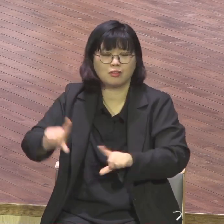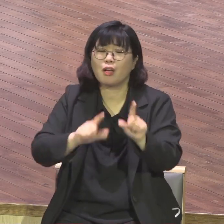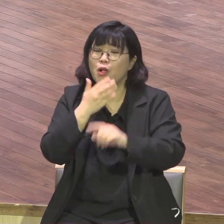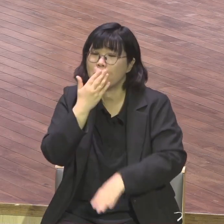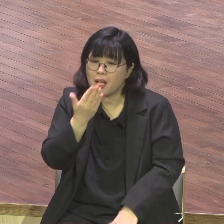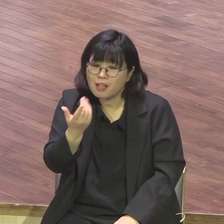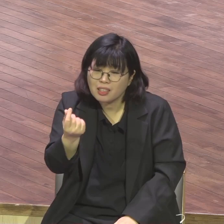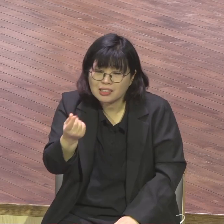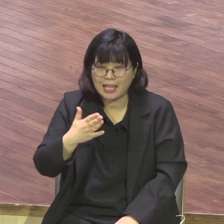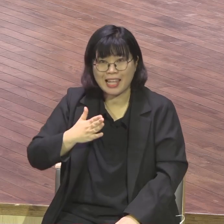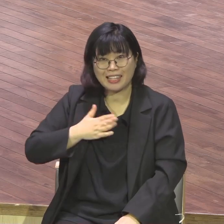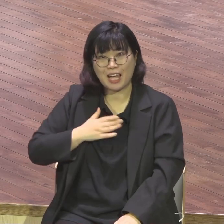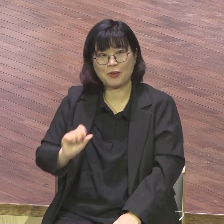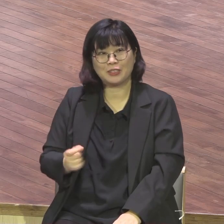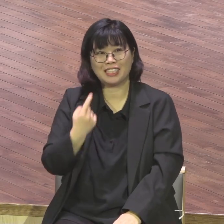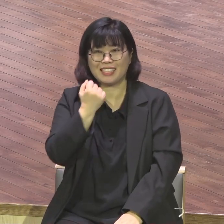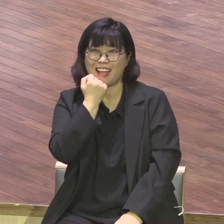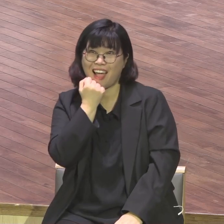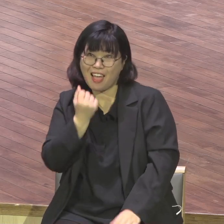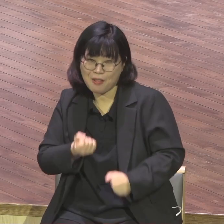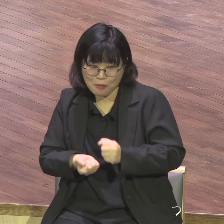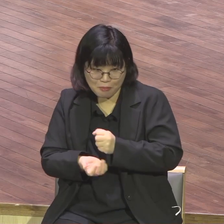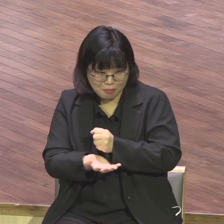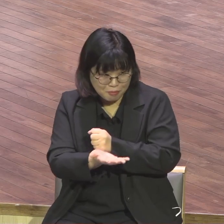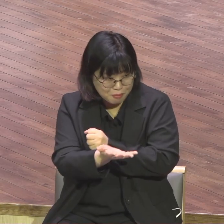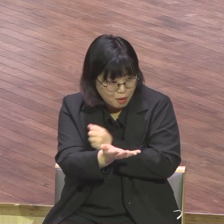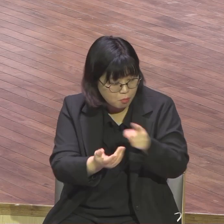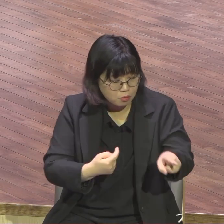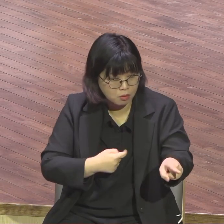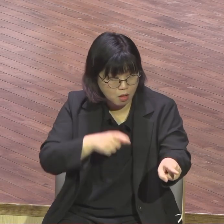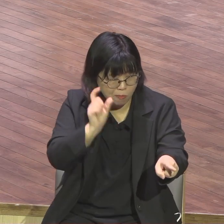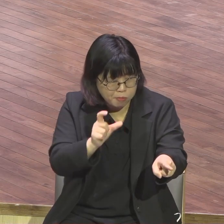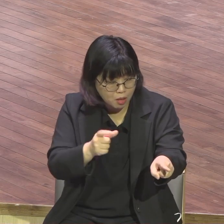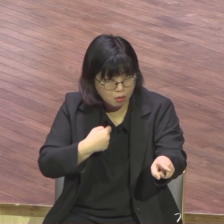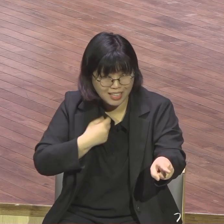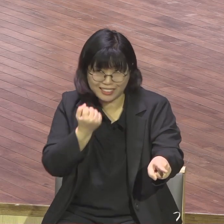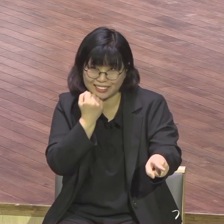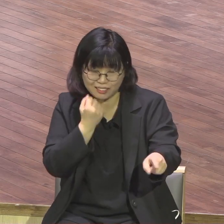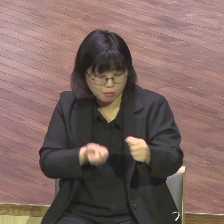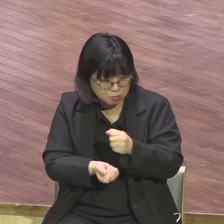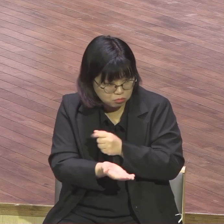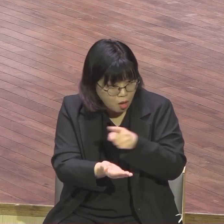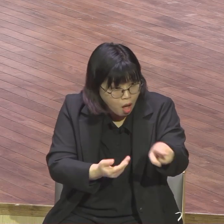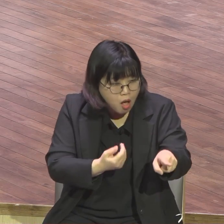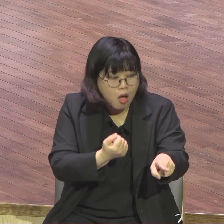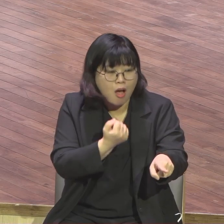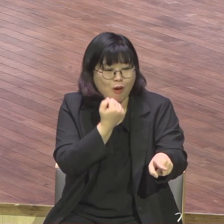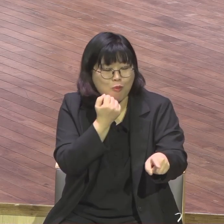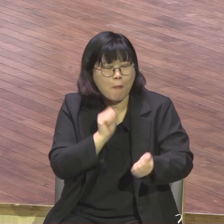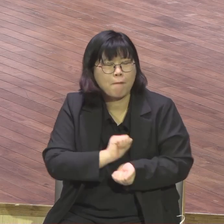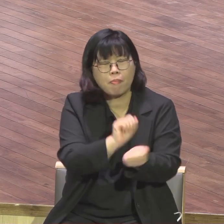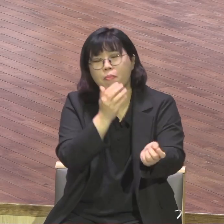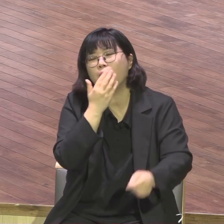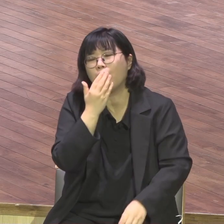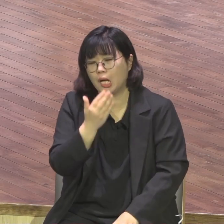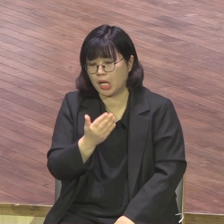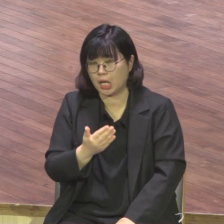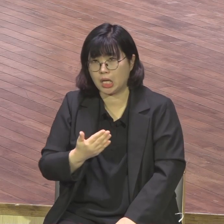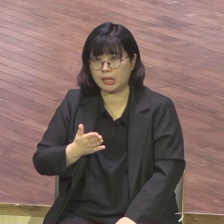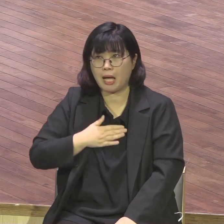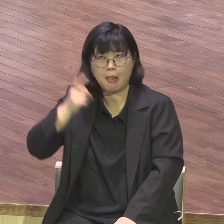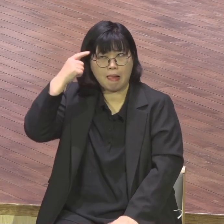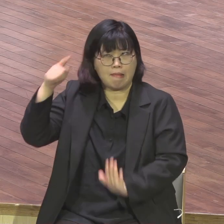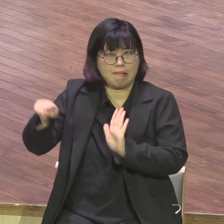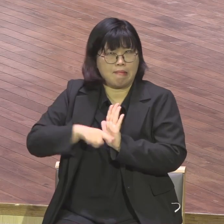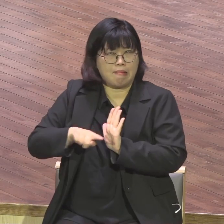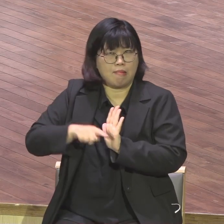아멘. 나 하나 때문에 천국 만들어 보세요. 나 하나 때문에 지옥 만들지 말고. 나 하나가 부정적이고 나 하나가